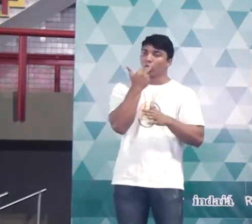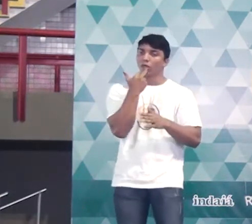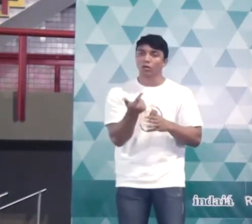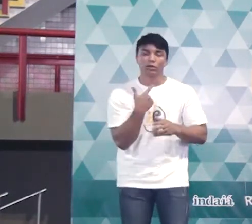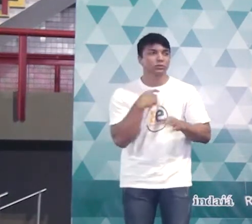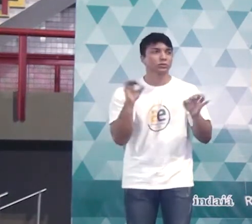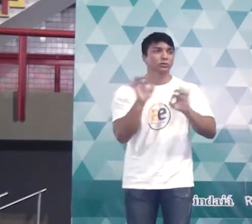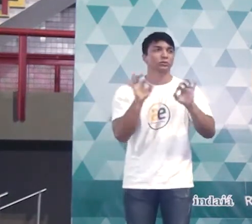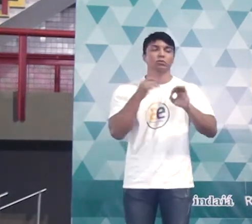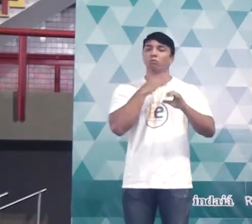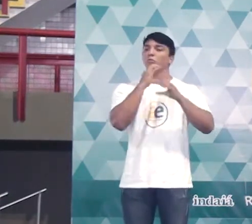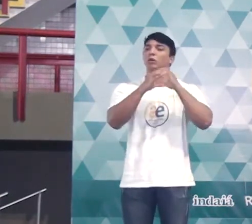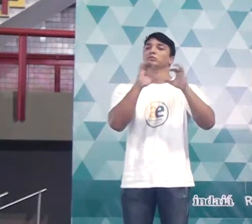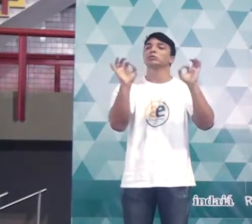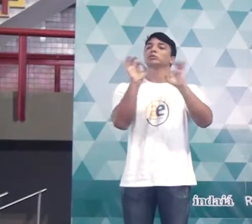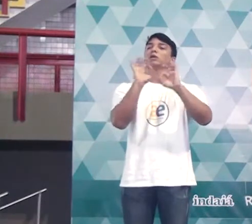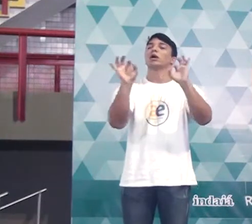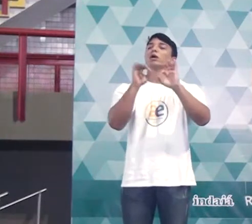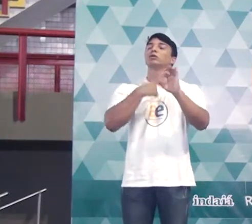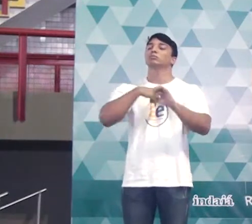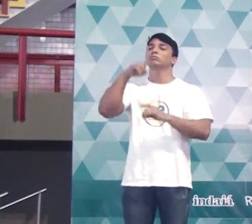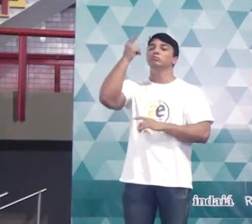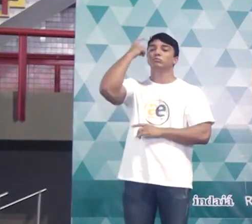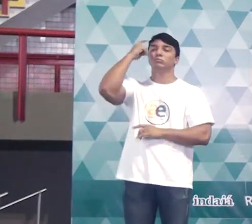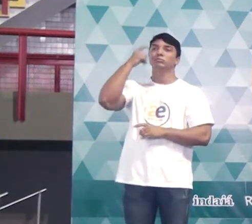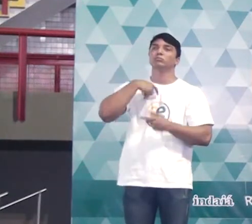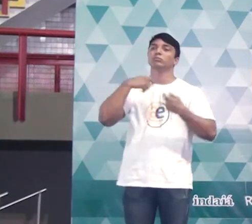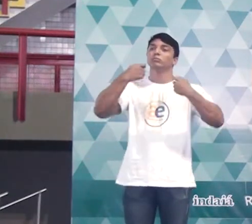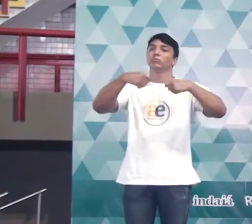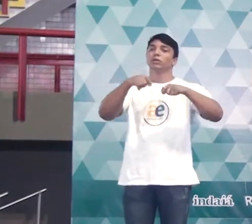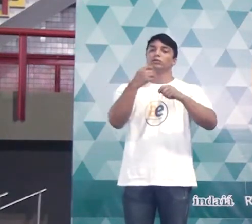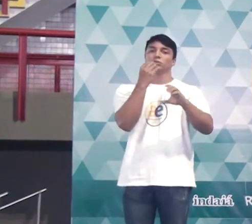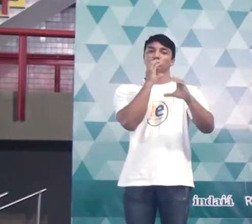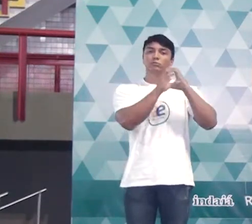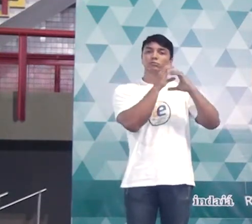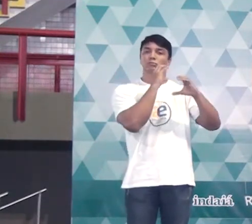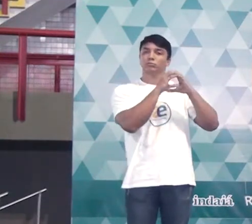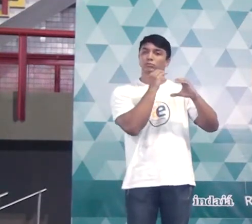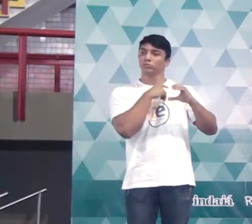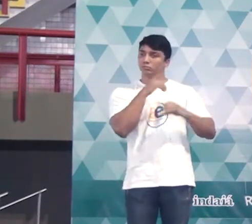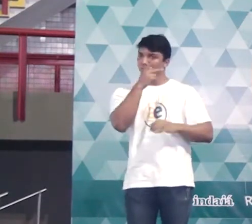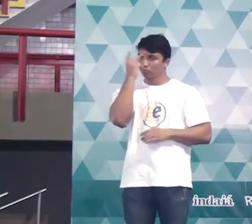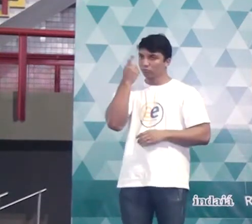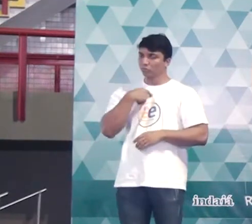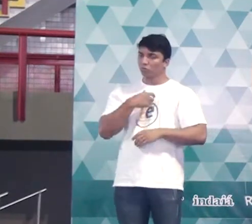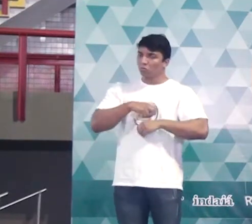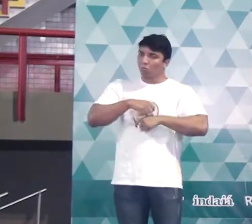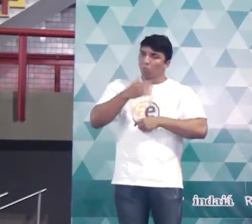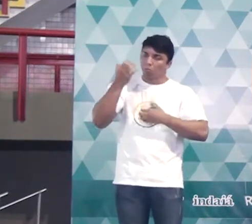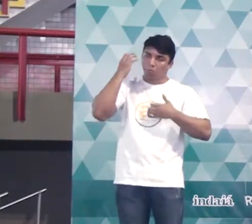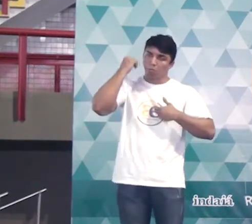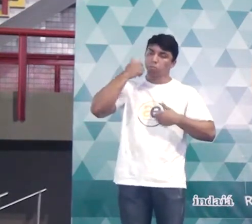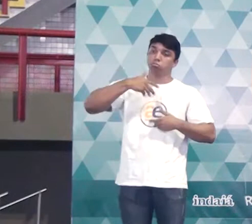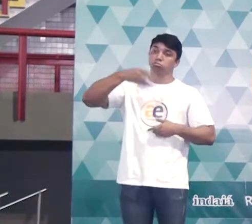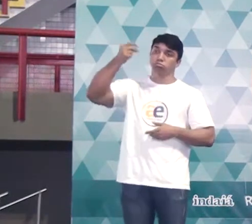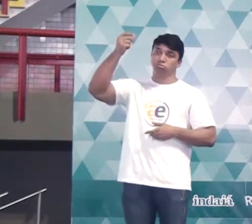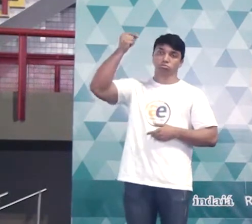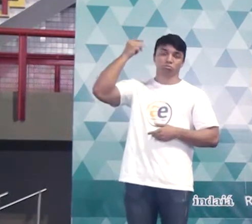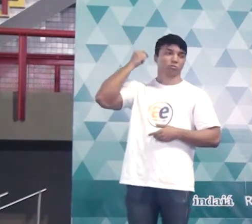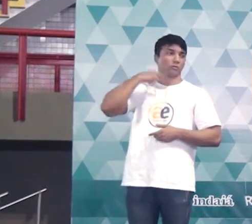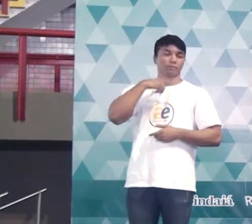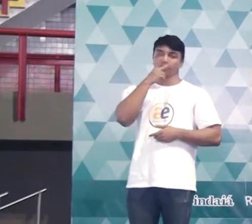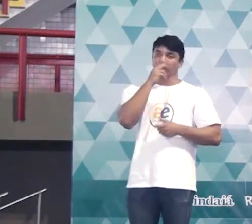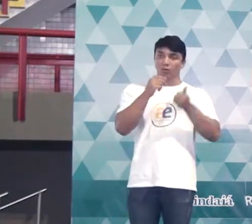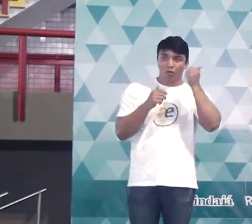para a comunicação. Aí você tinha aqui um homem das cavernas, vamos chamar assim. E aqui do lado